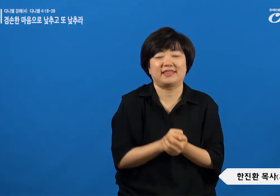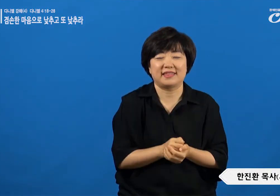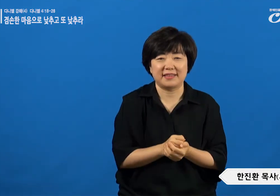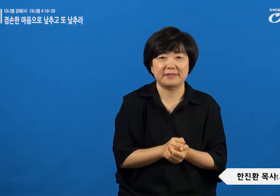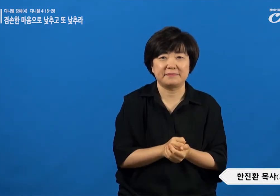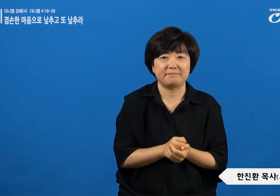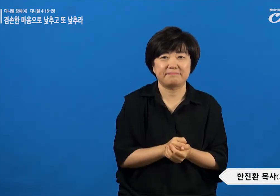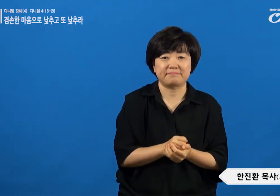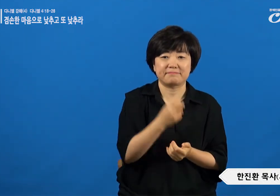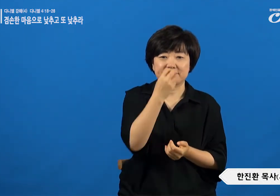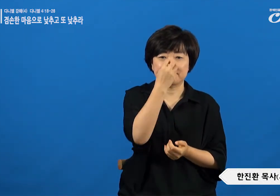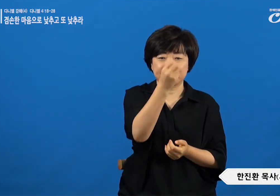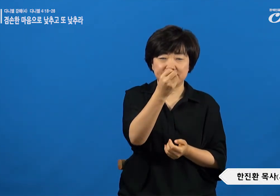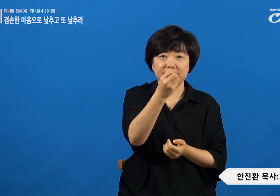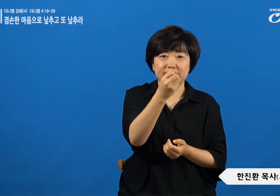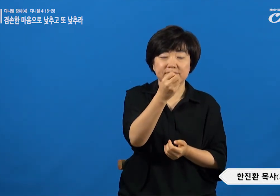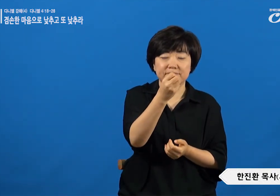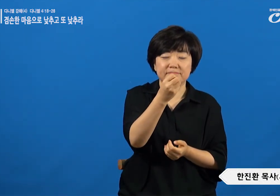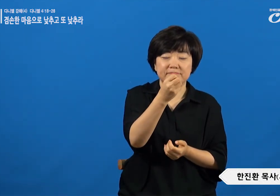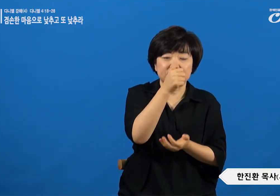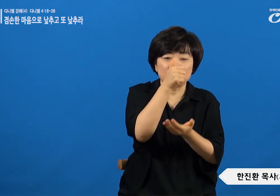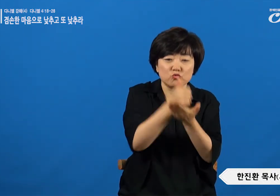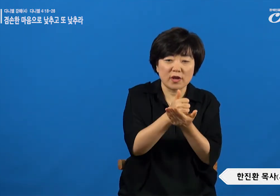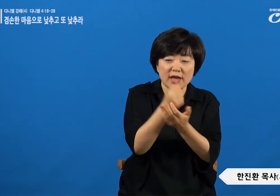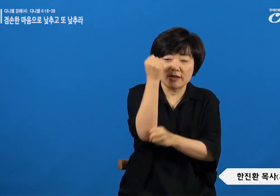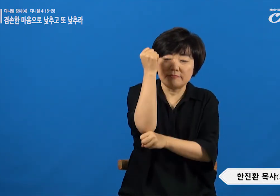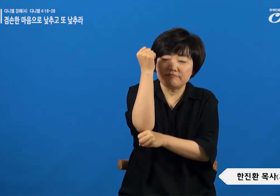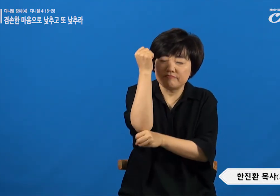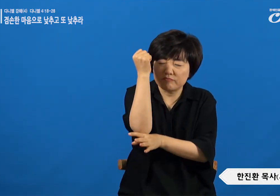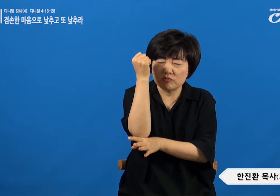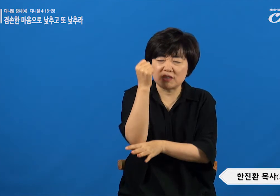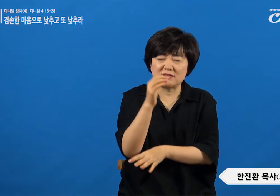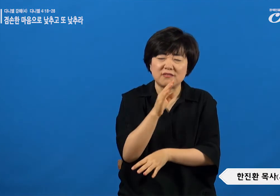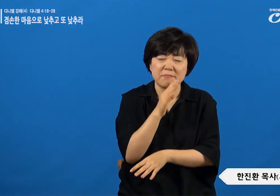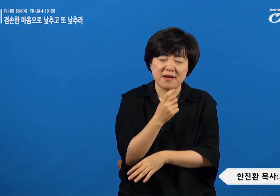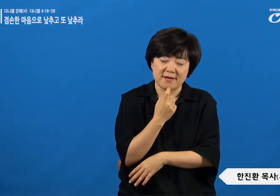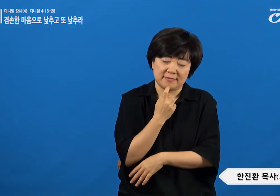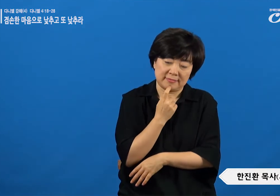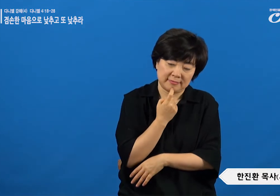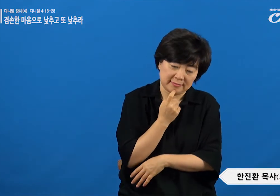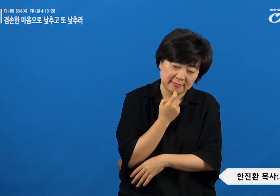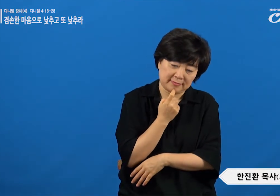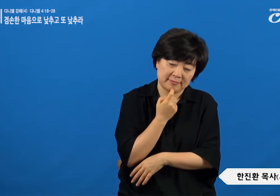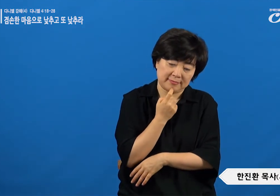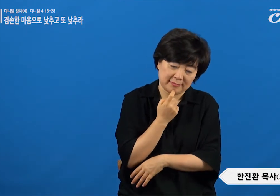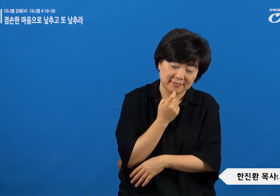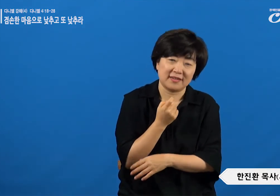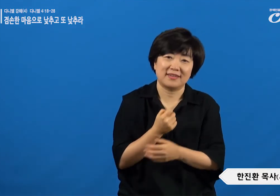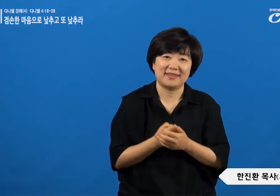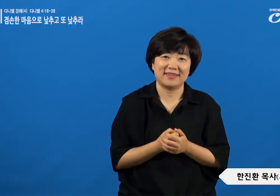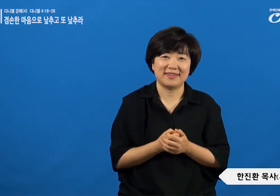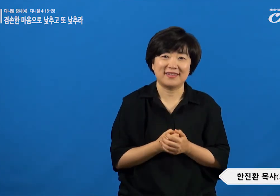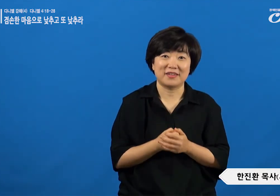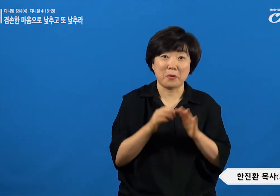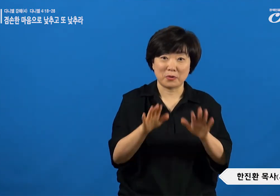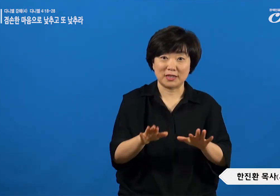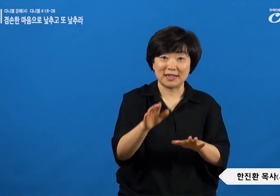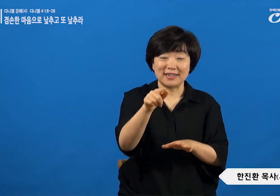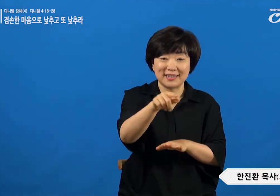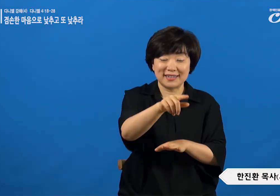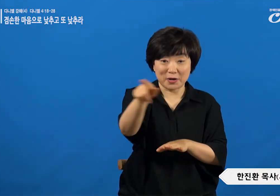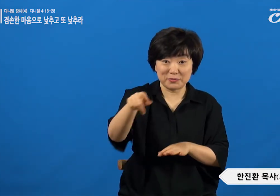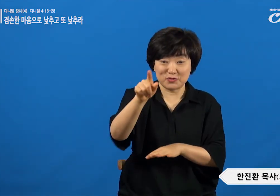그런데 이 교만이라고 하는 죄의 뿌리는 진짜로 끈질깁니다. 여러분 중에 오늘